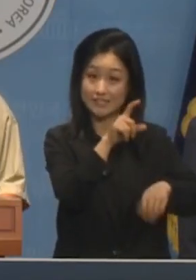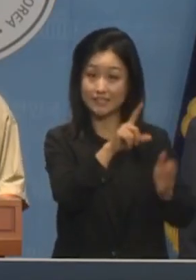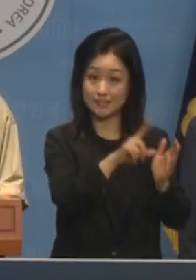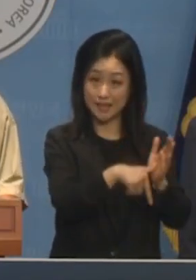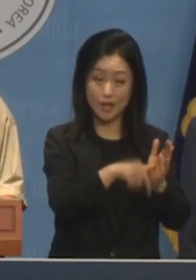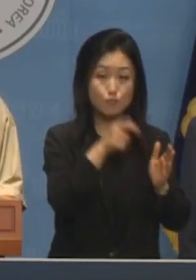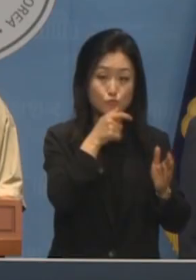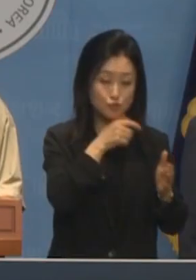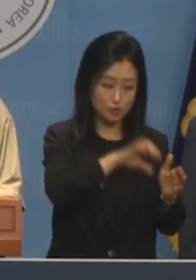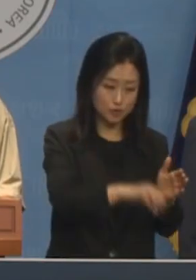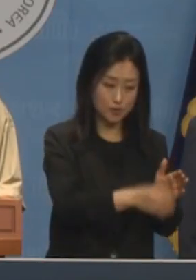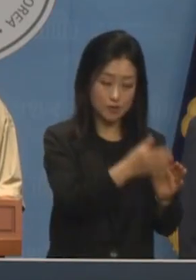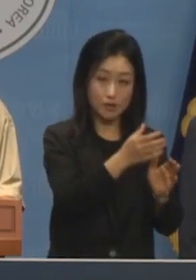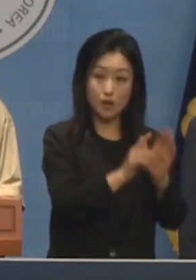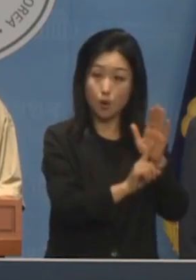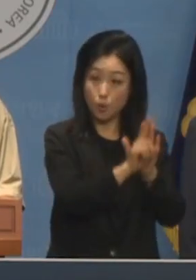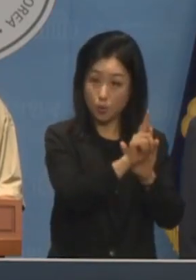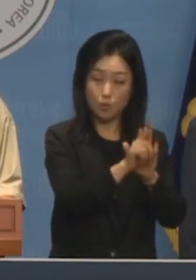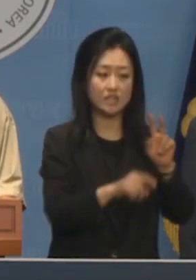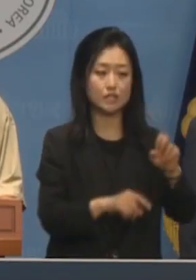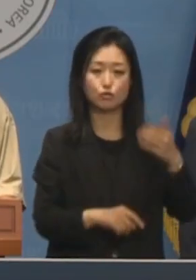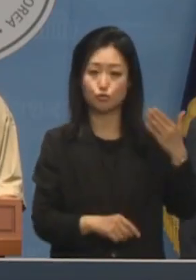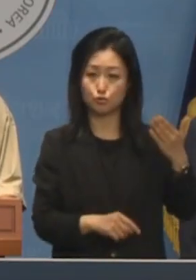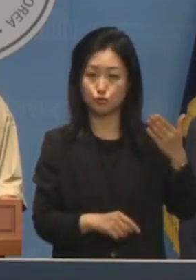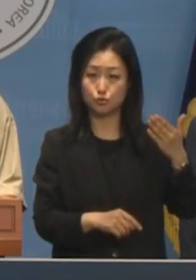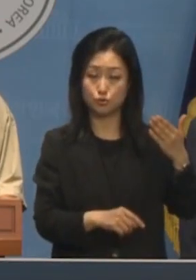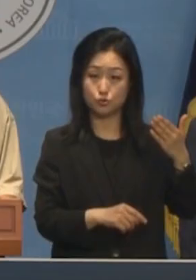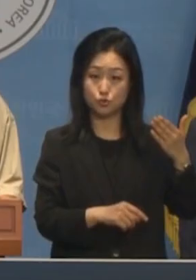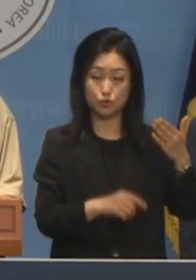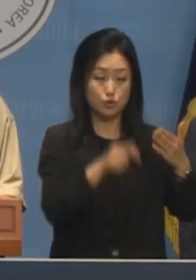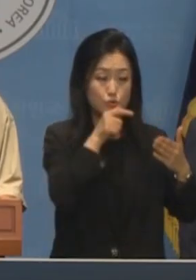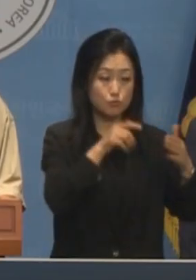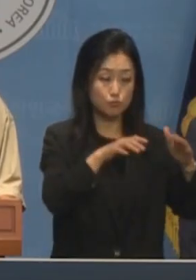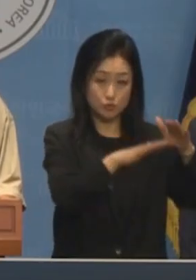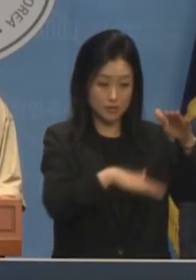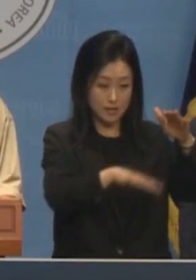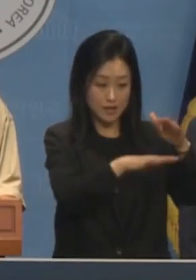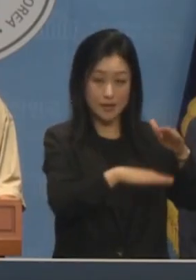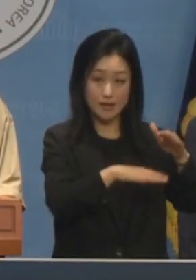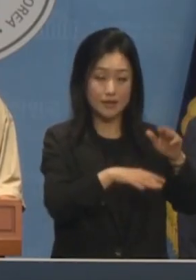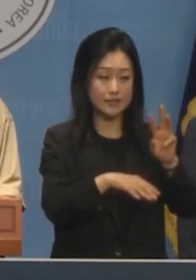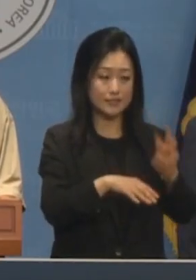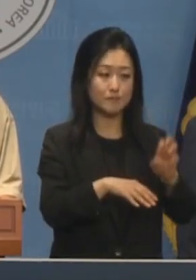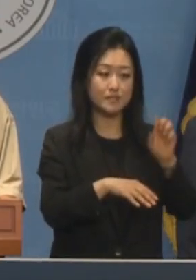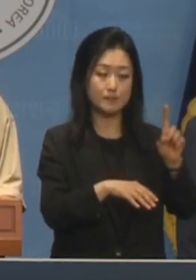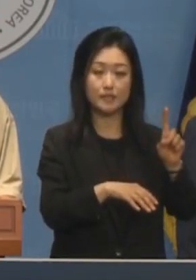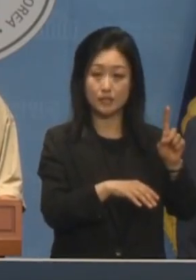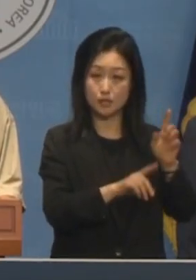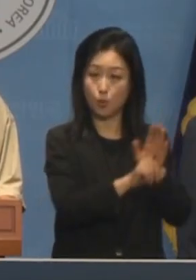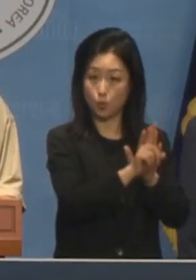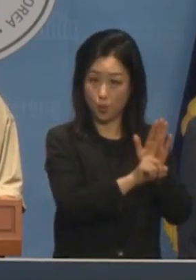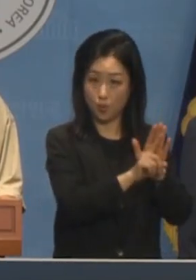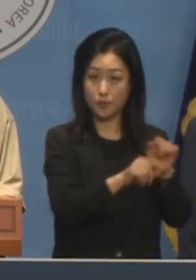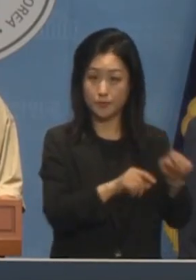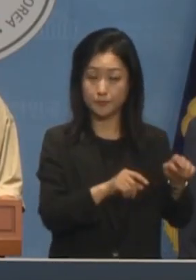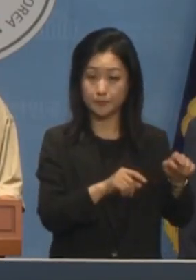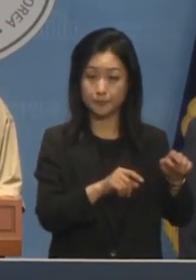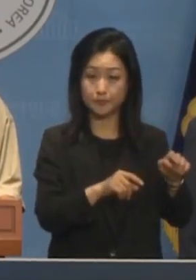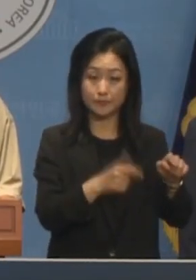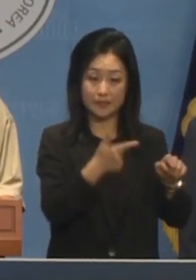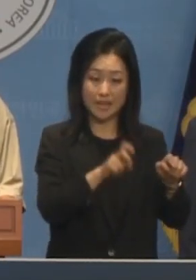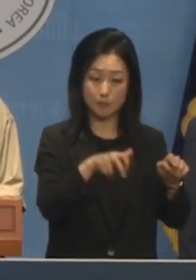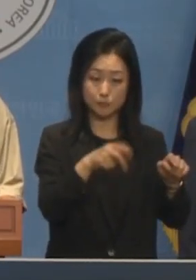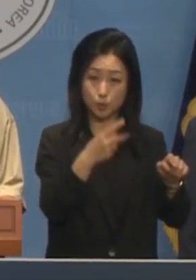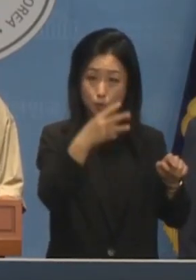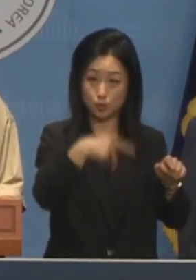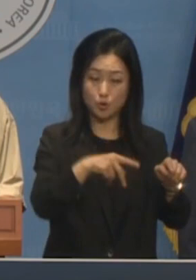채수를 했습니다. 상온이 29도였고 수온은 31.4도를 나타냈습니다. 유해 남조류 세포수는